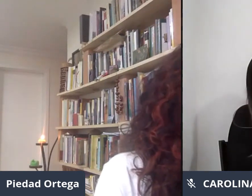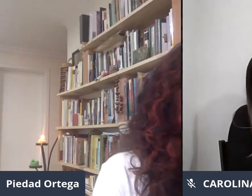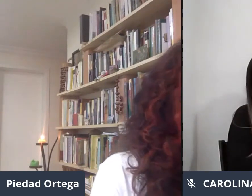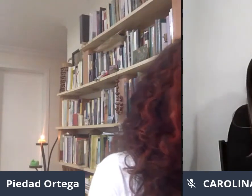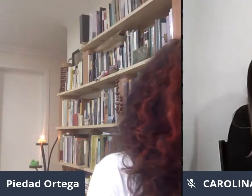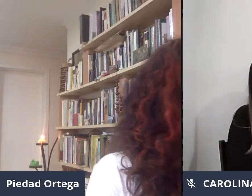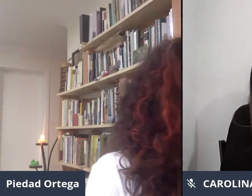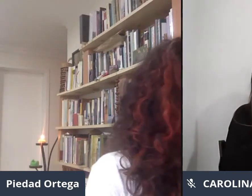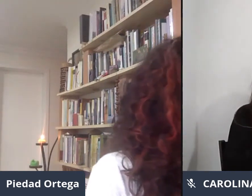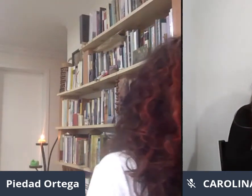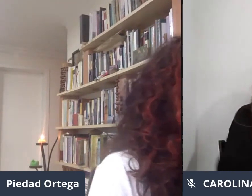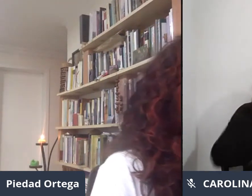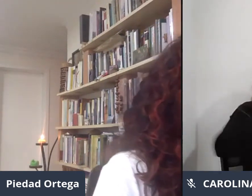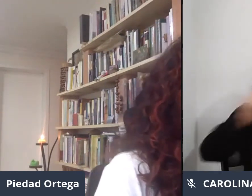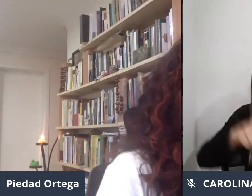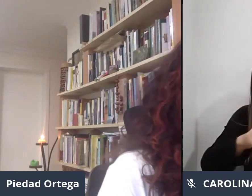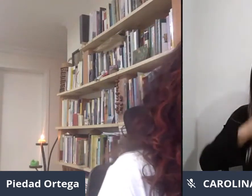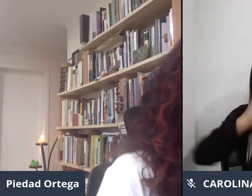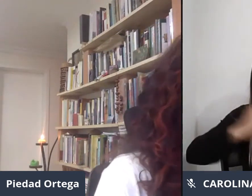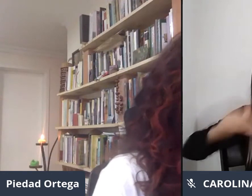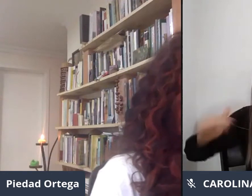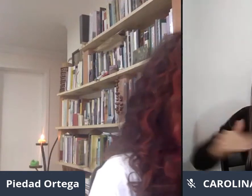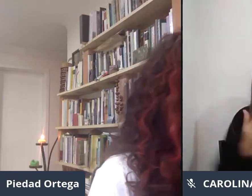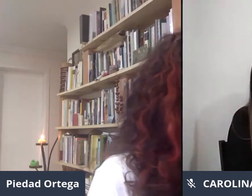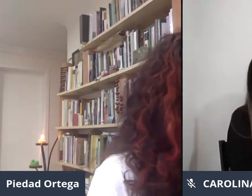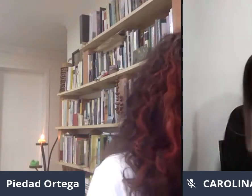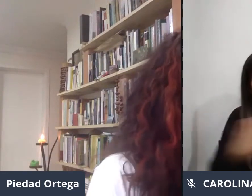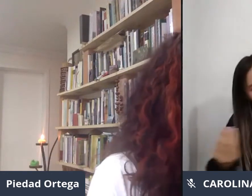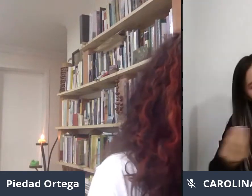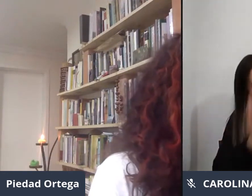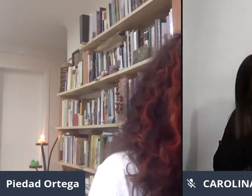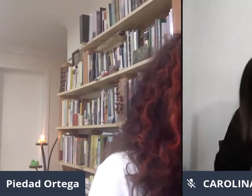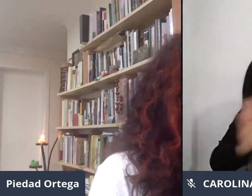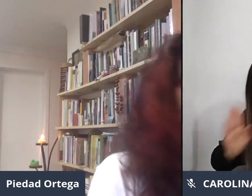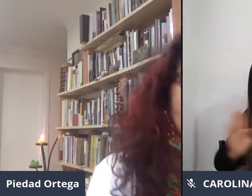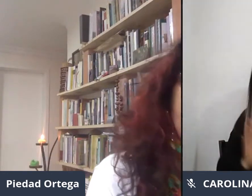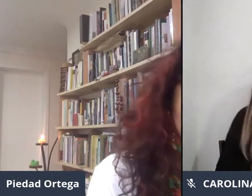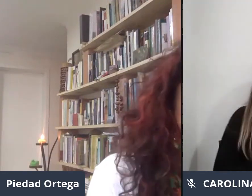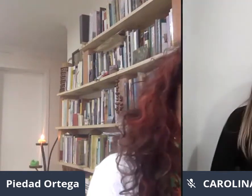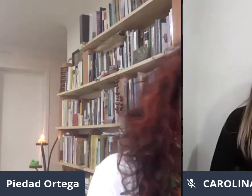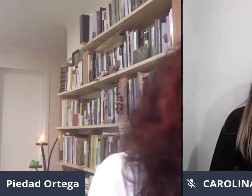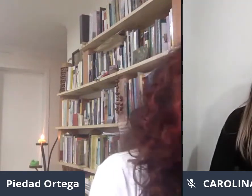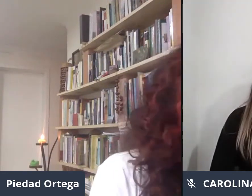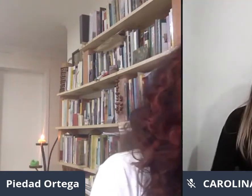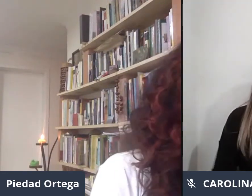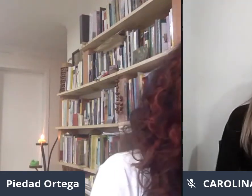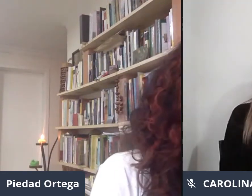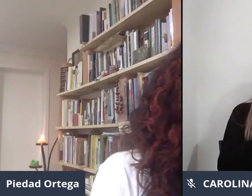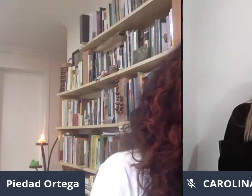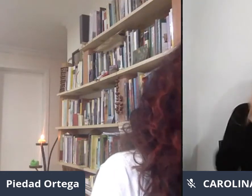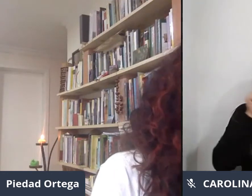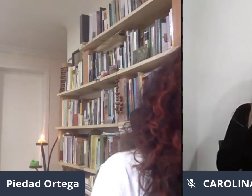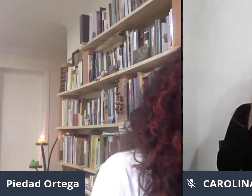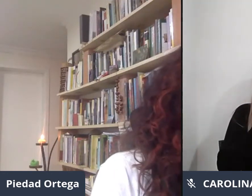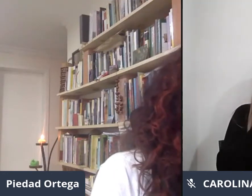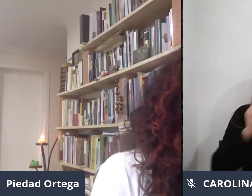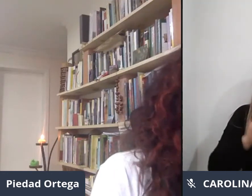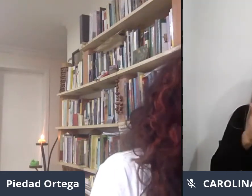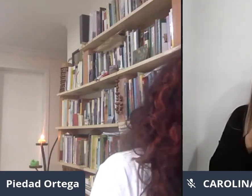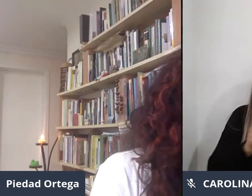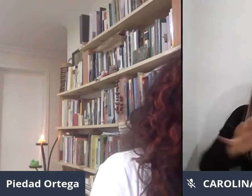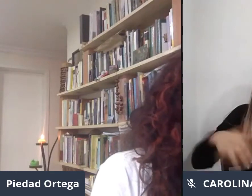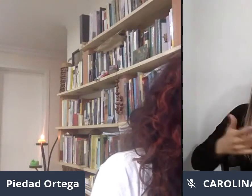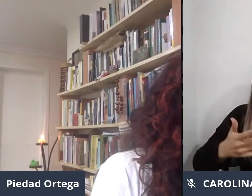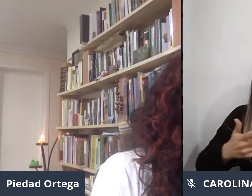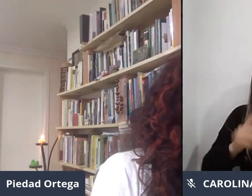exclusiones. La pedagogía crítica entonces significa disponernos a dialogar sobre lo que nos